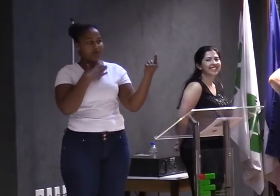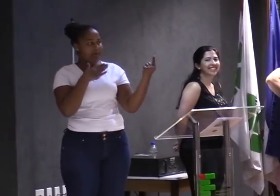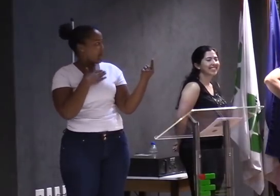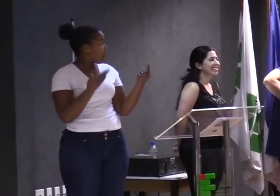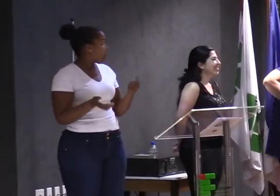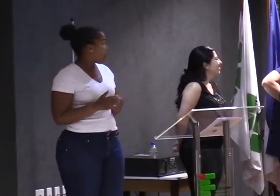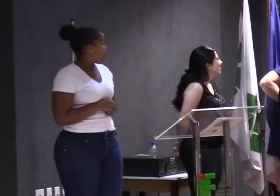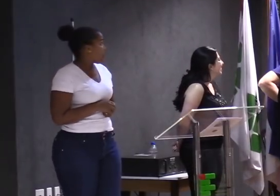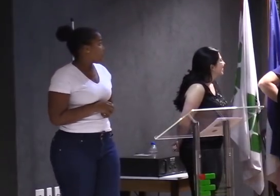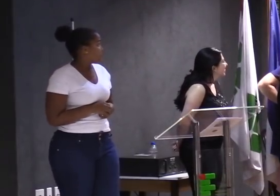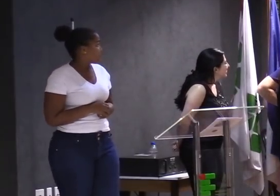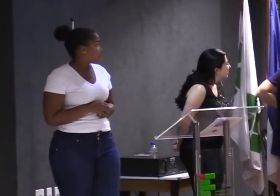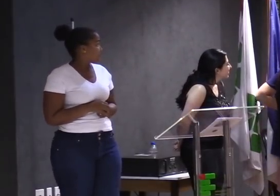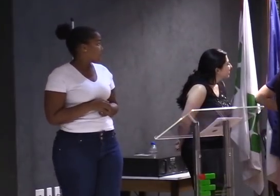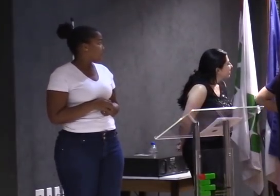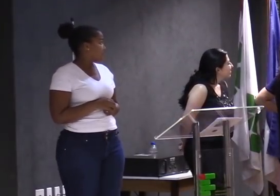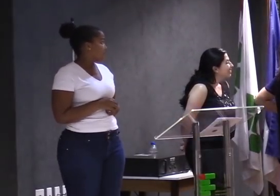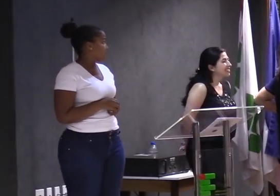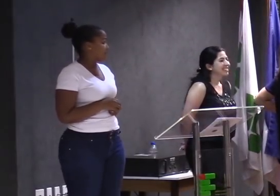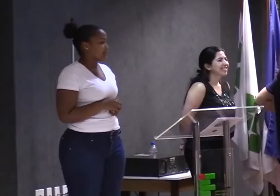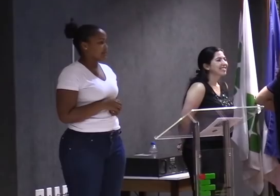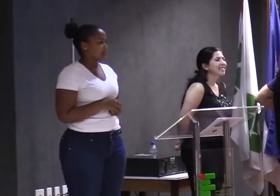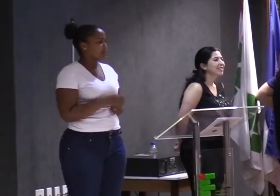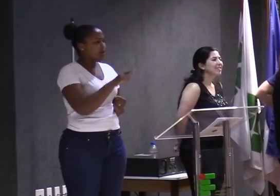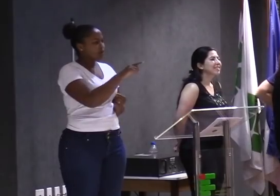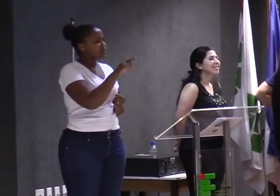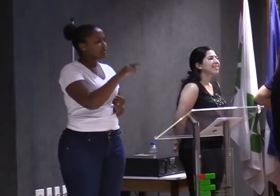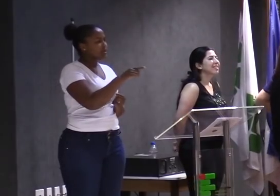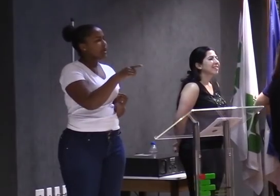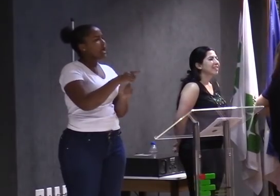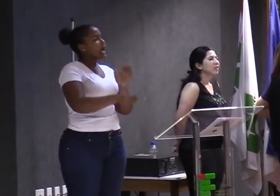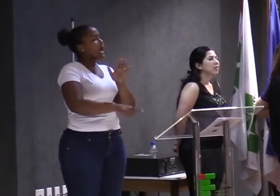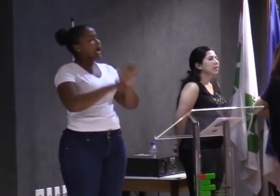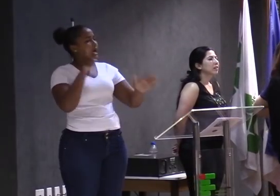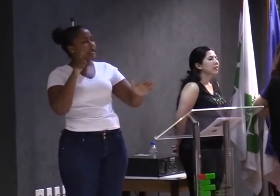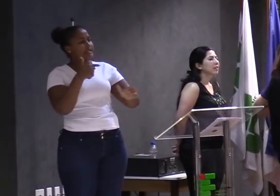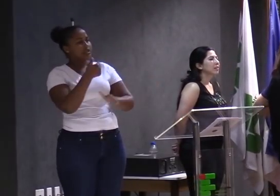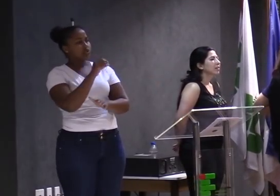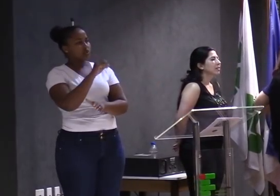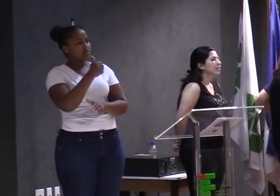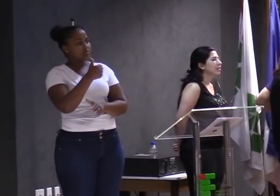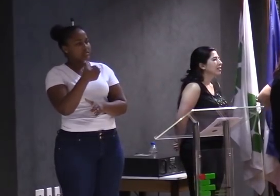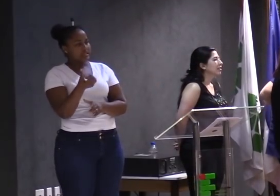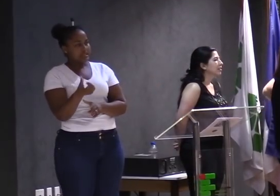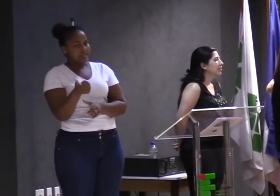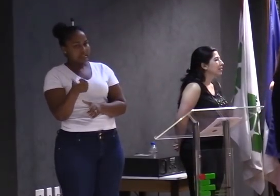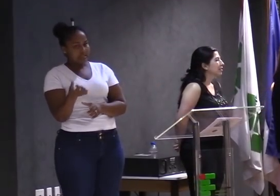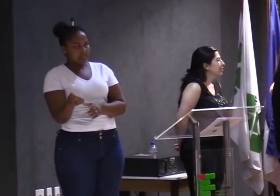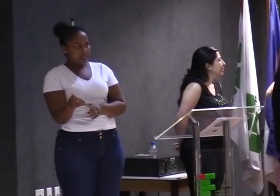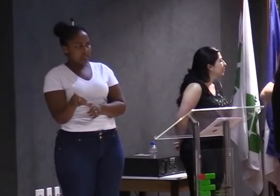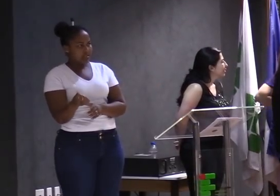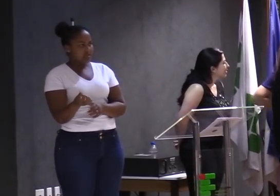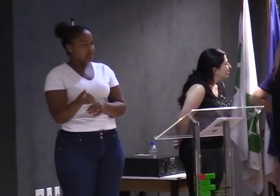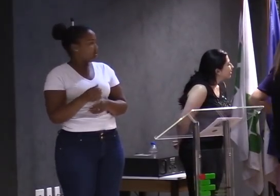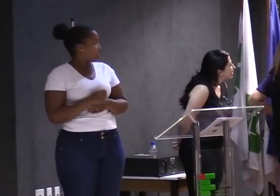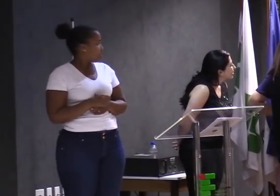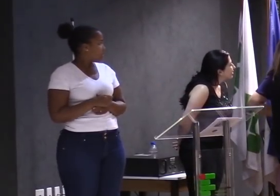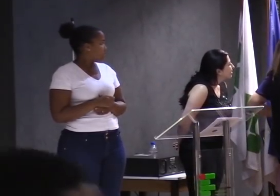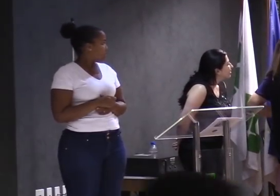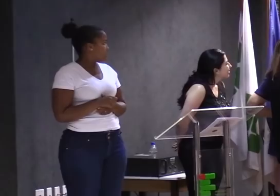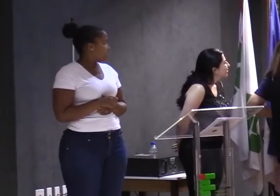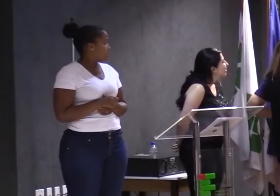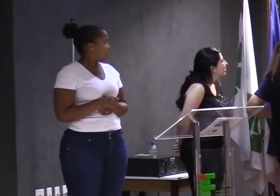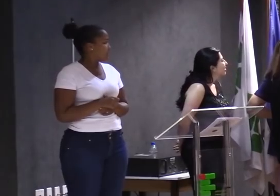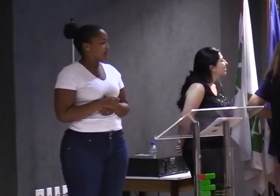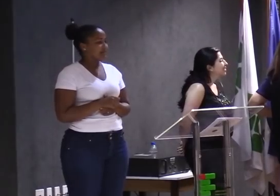Então, você foi meu aluno antes de 2016 ou depois? Antes eu já era bom, né? Depois de 2016